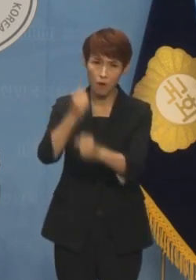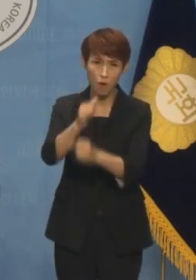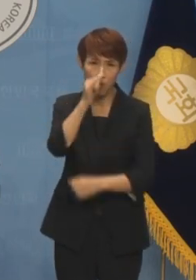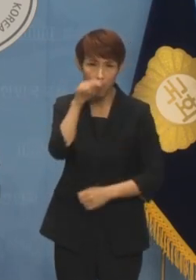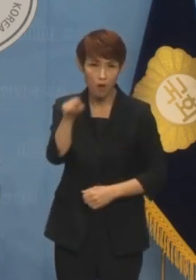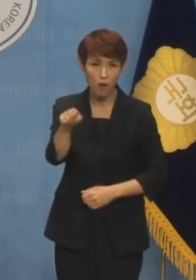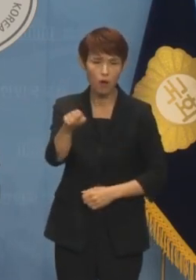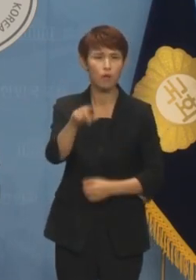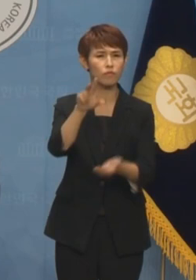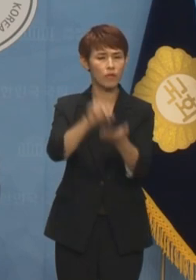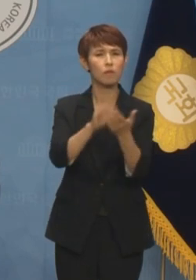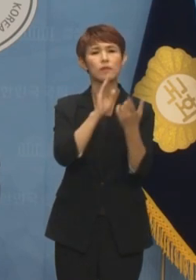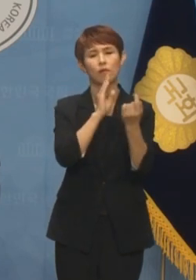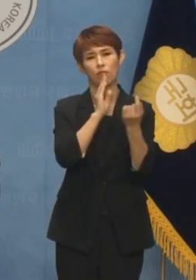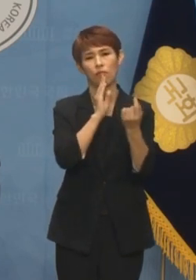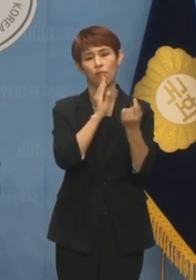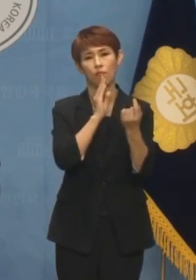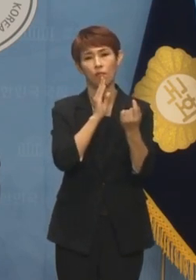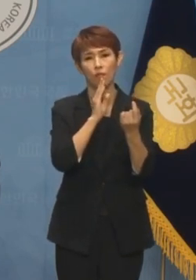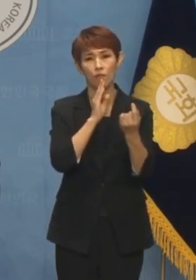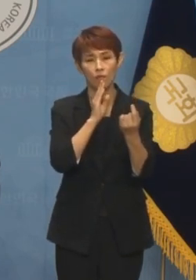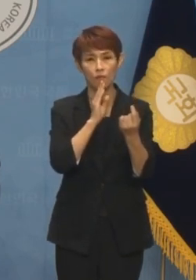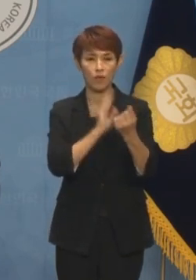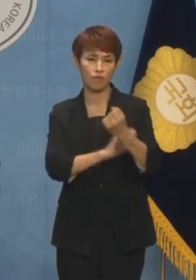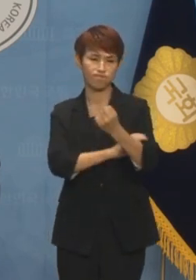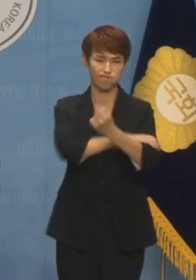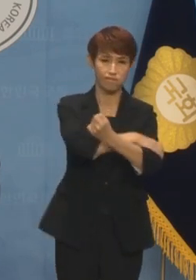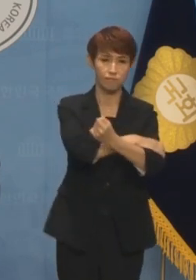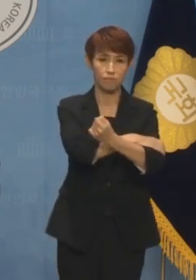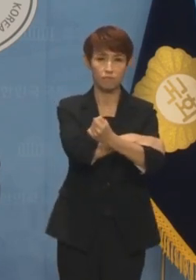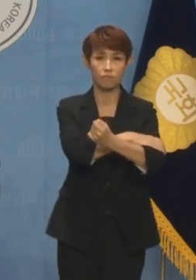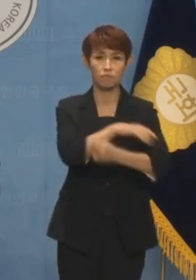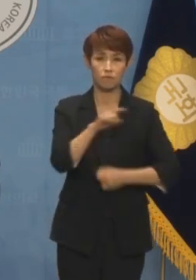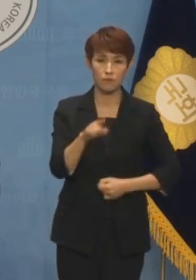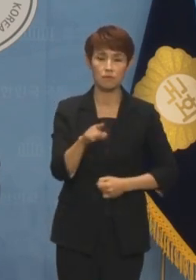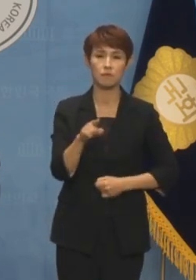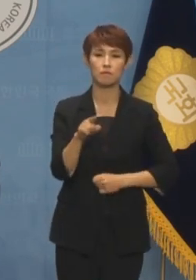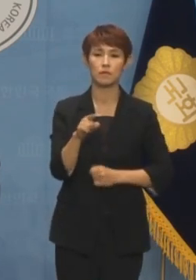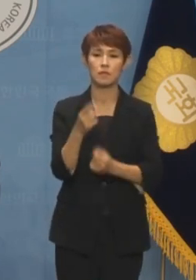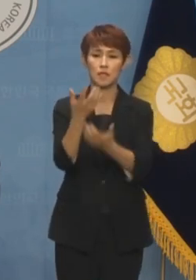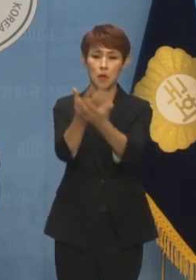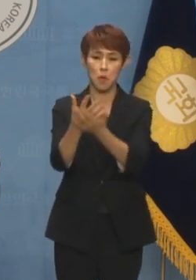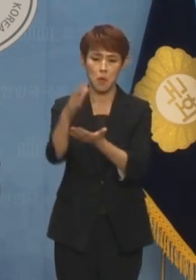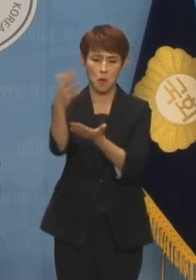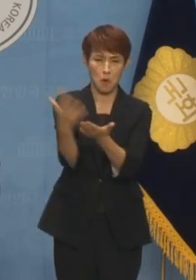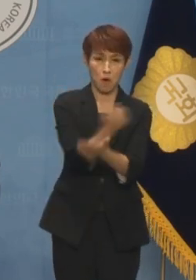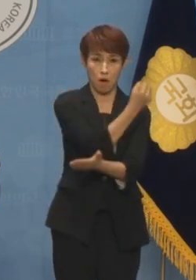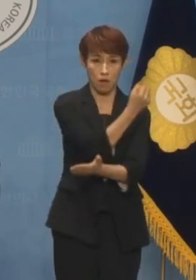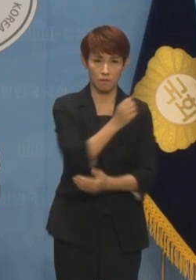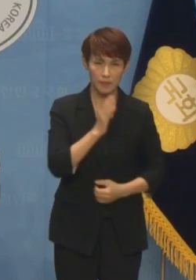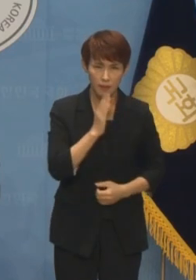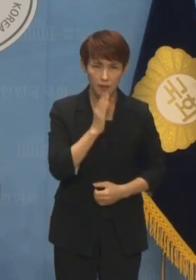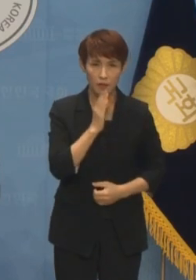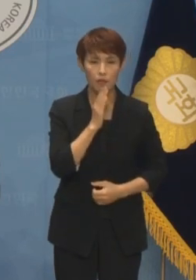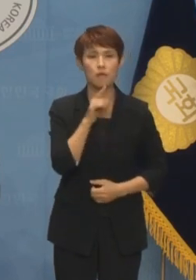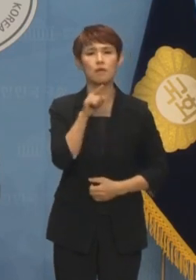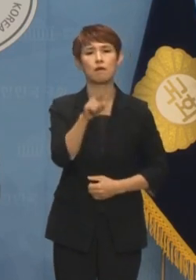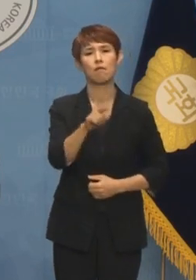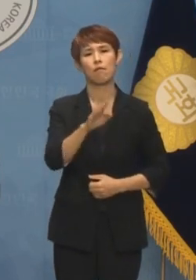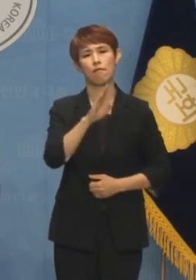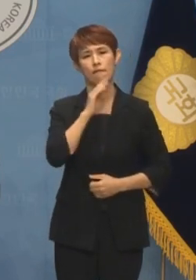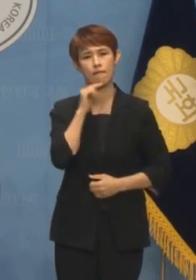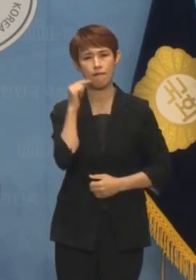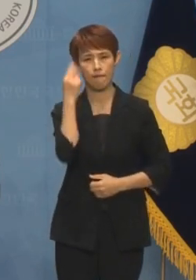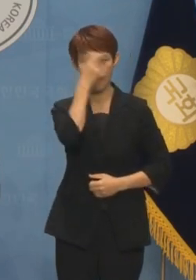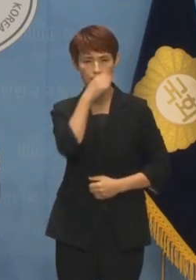그것도 문제지만 직권남용을 통한 이례적인 회수가 사실이라면 이 또한